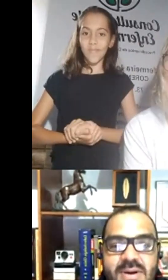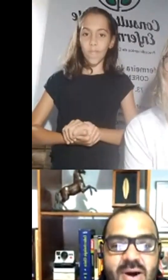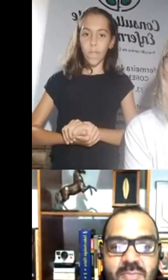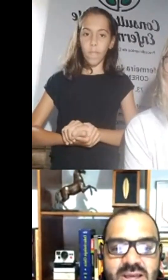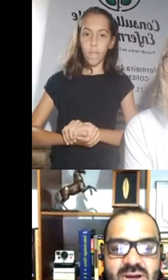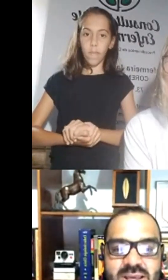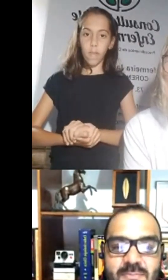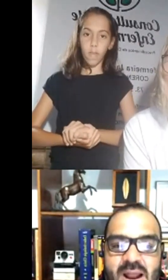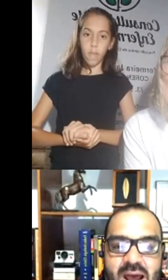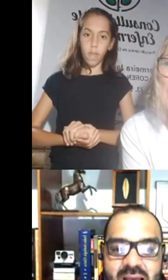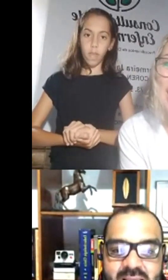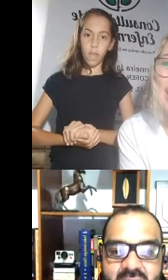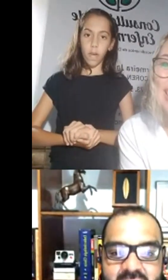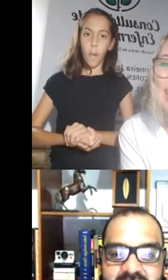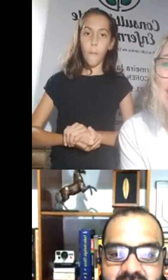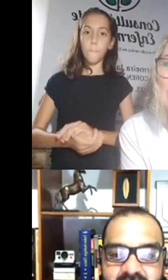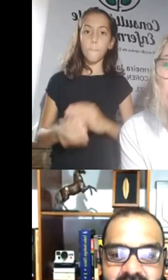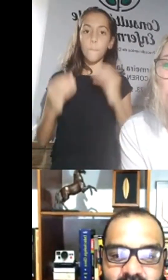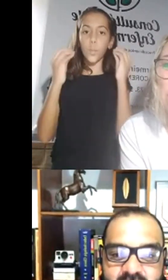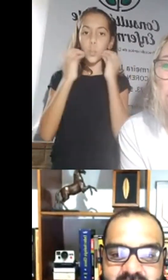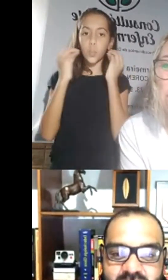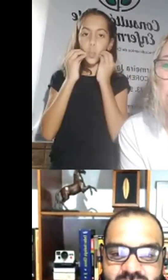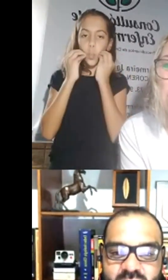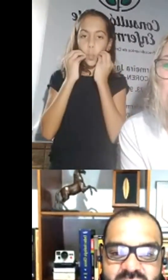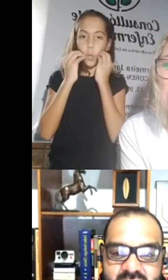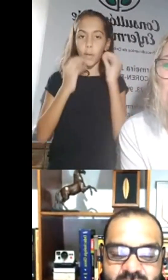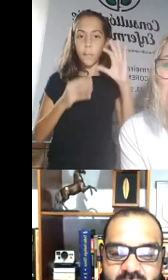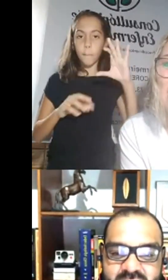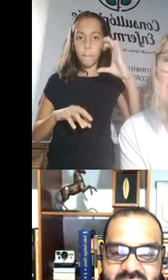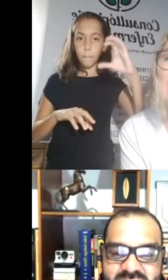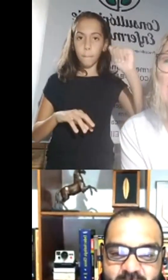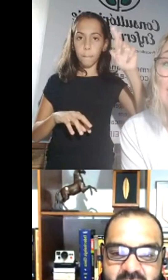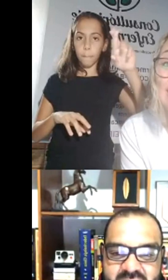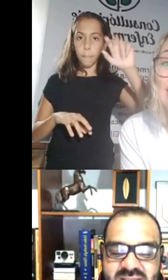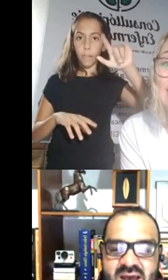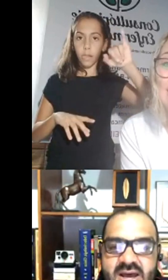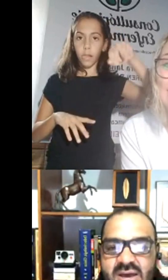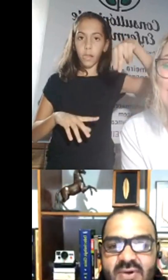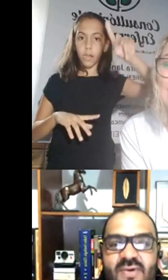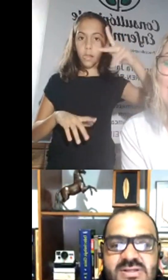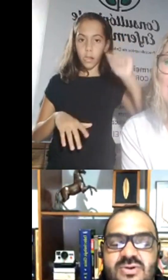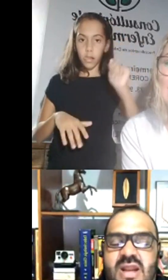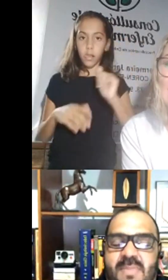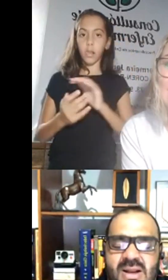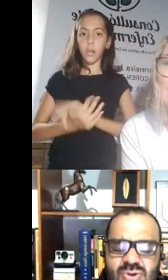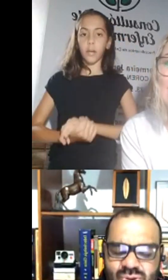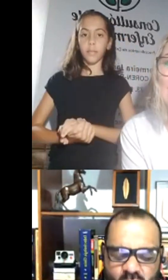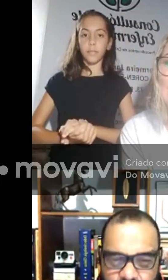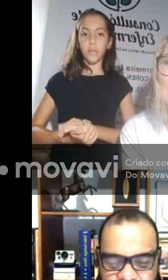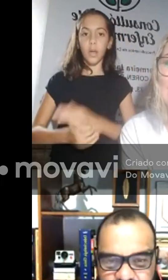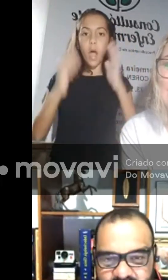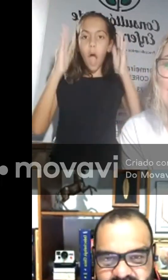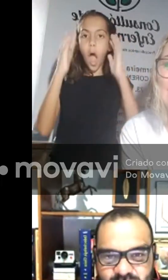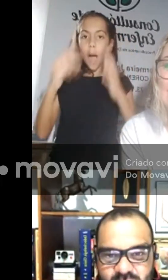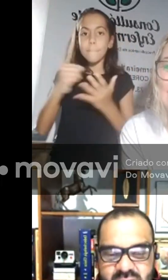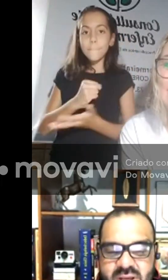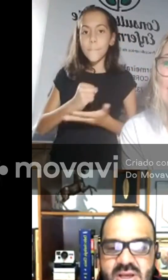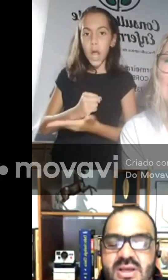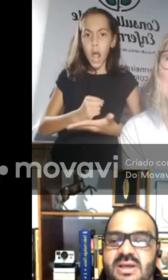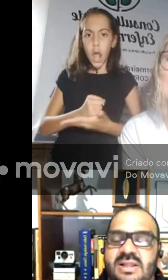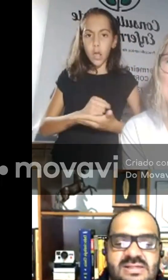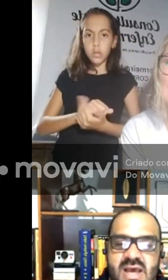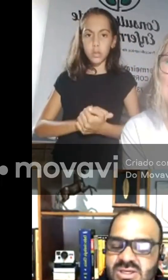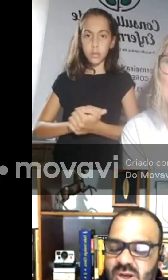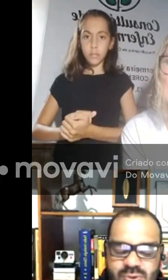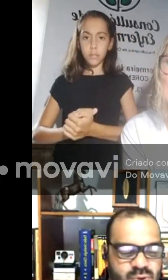Queria mandar um beijo aqui para Carlinha, que entrou aqui, nossa coordenadora da atenção básica, vem fazendo um trabalho top em Nova Açores.